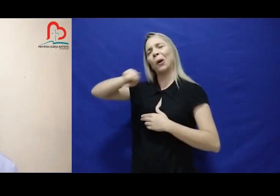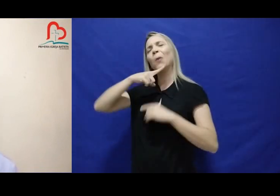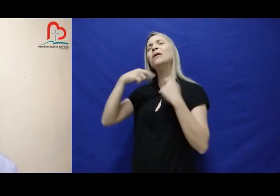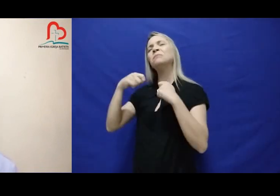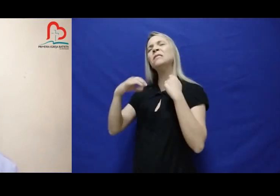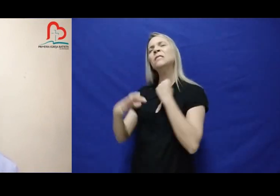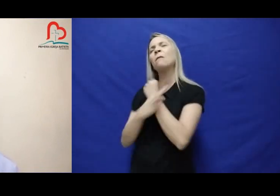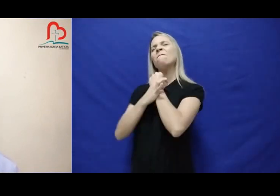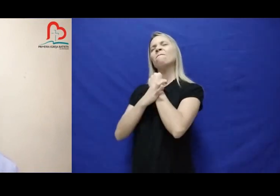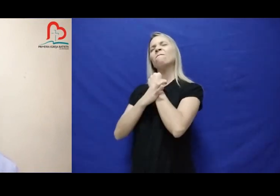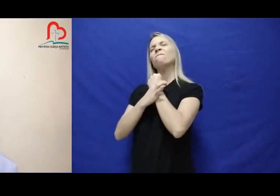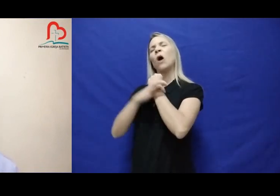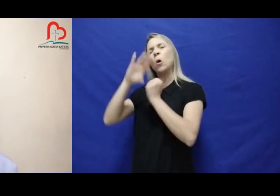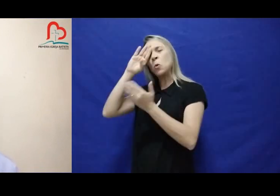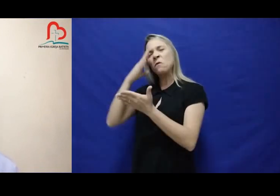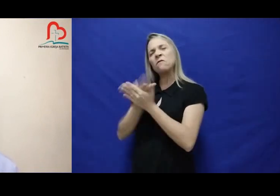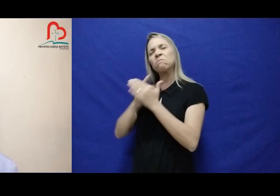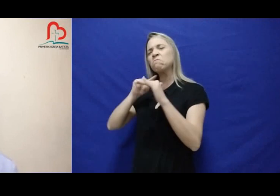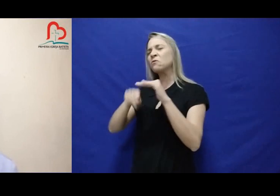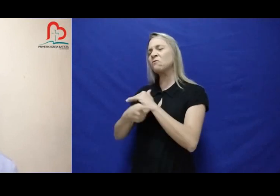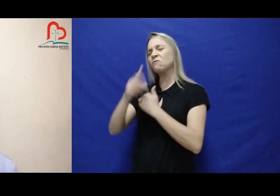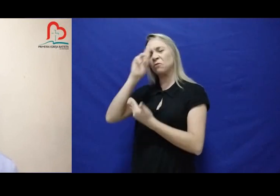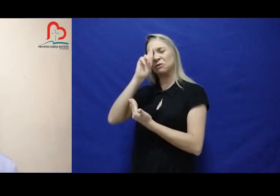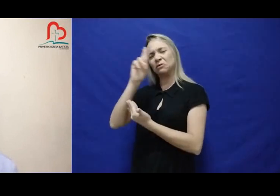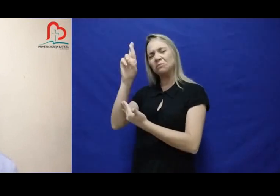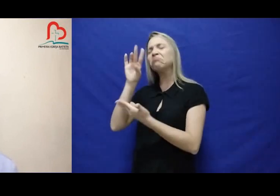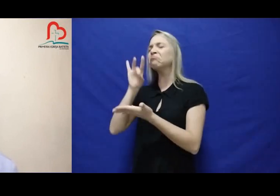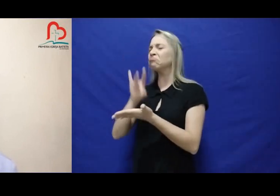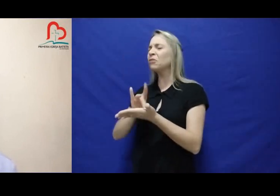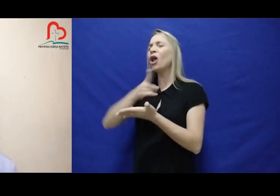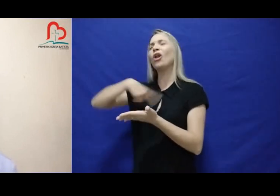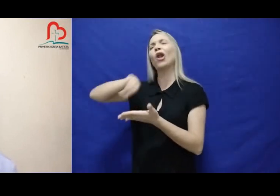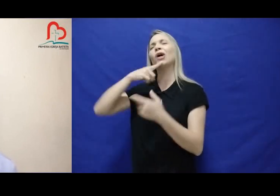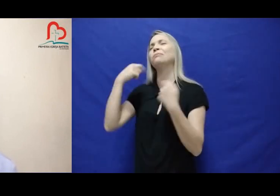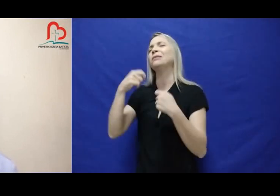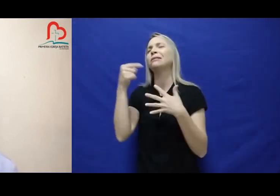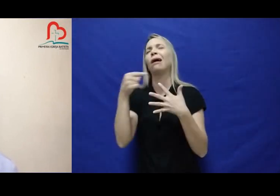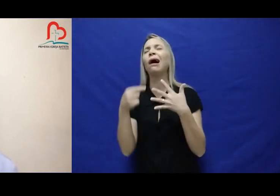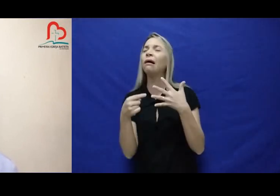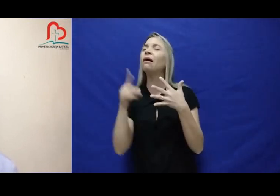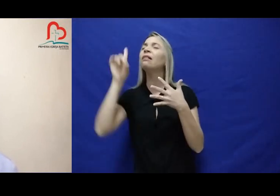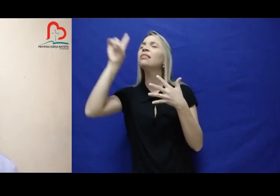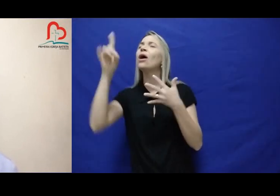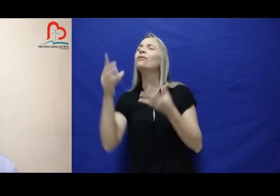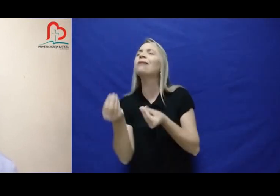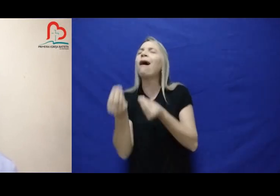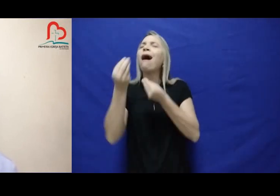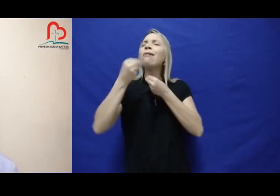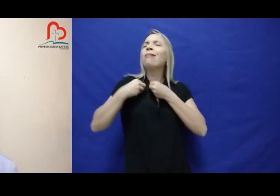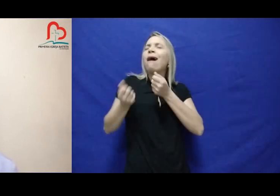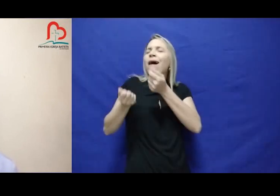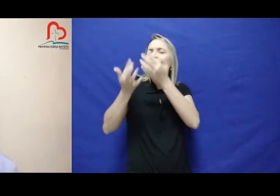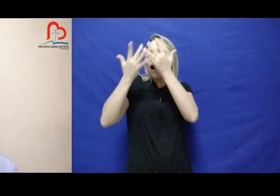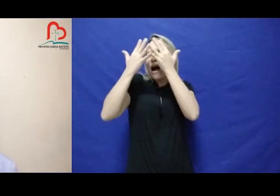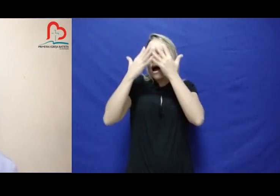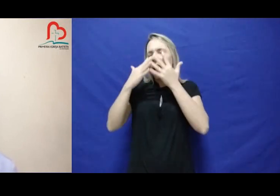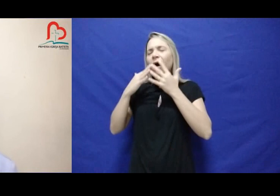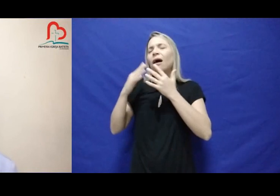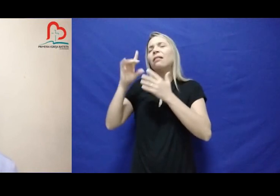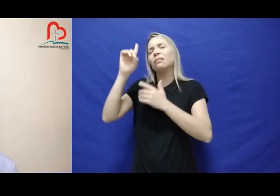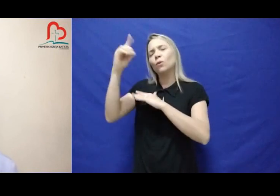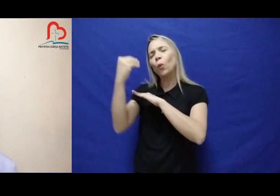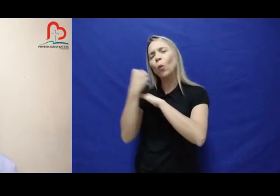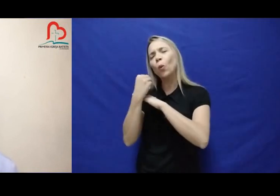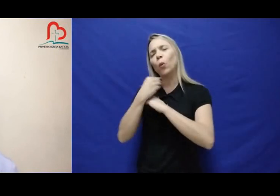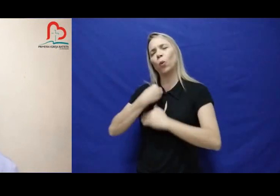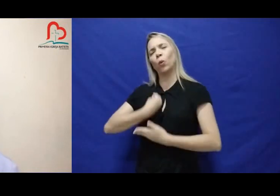segurança que nós precisamos, a segurança plena vem do Senhor. É o Senhor que supre todas as nossas necessidades, é o Senhor